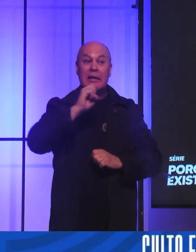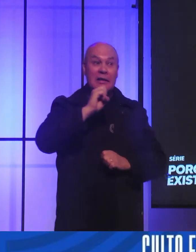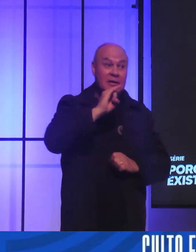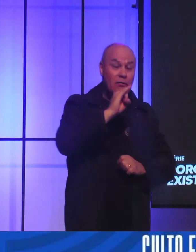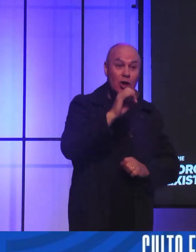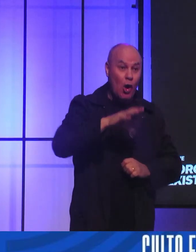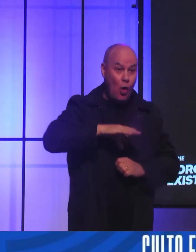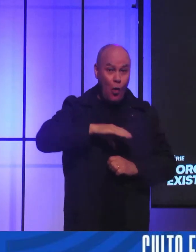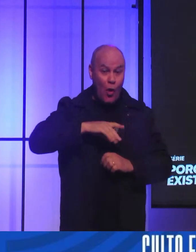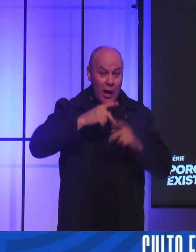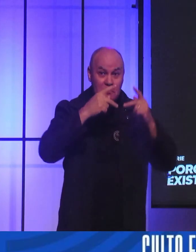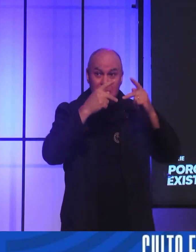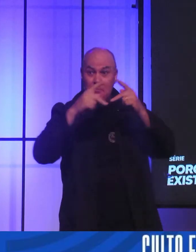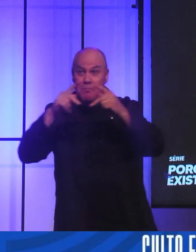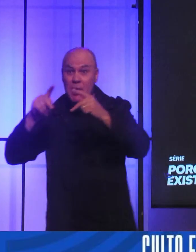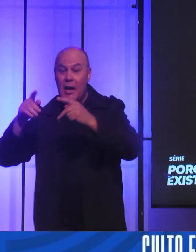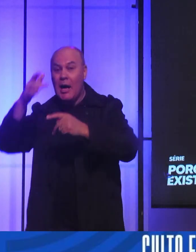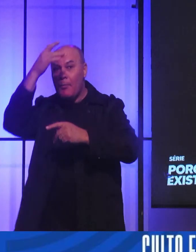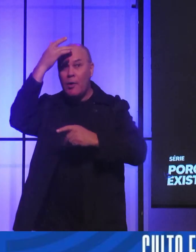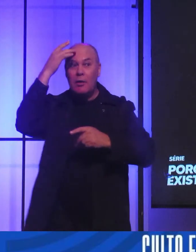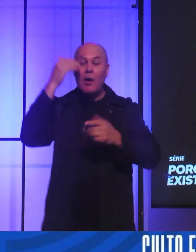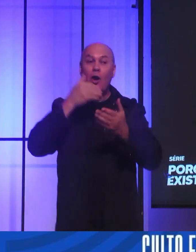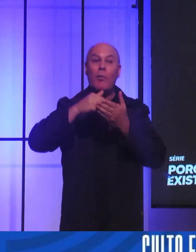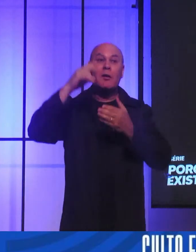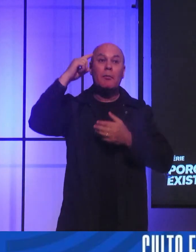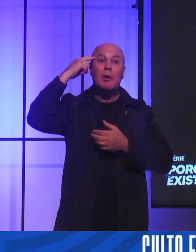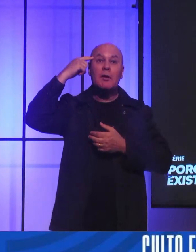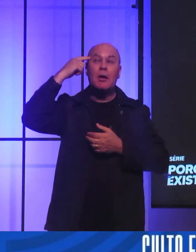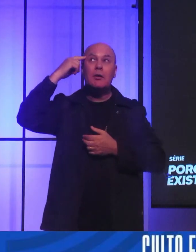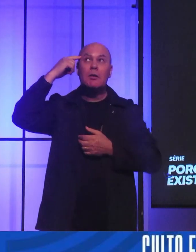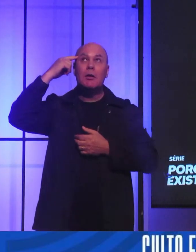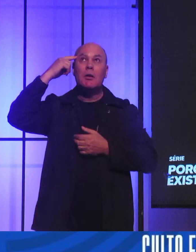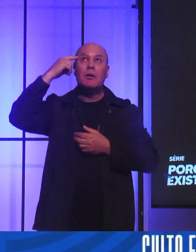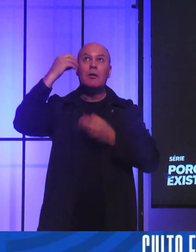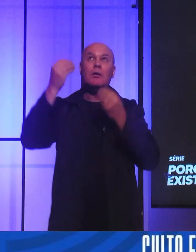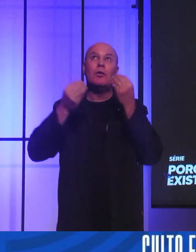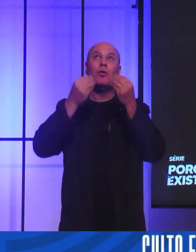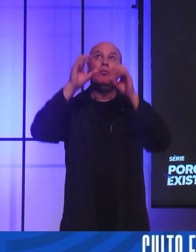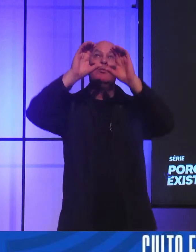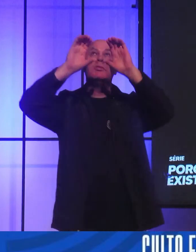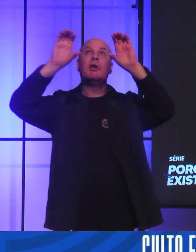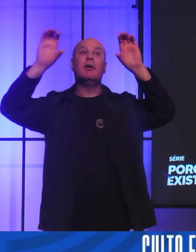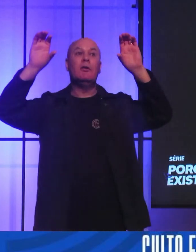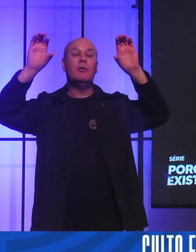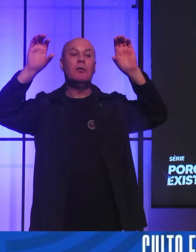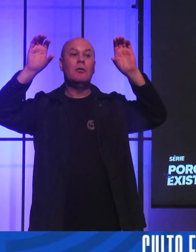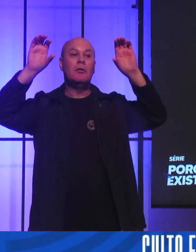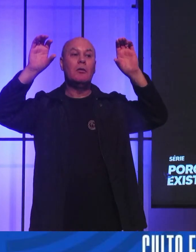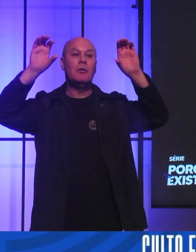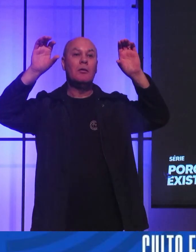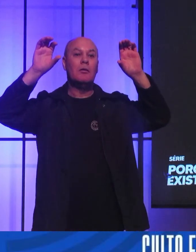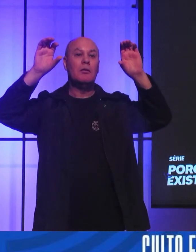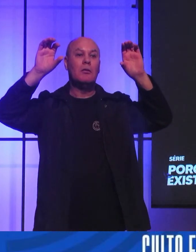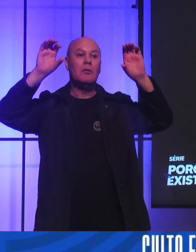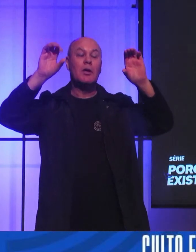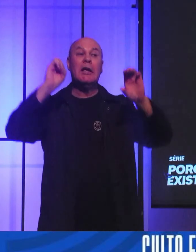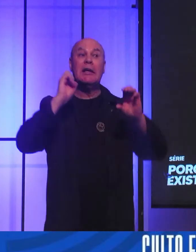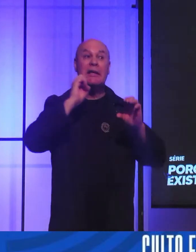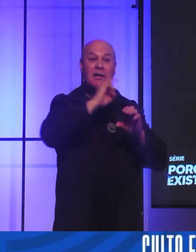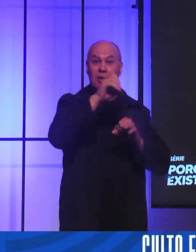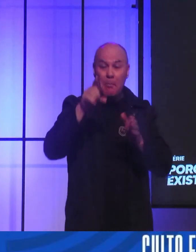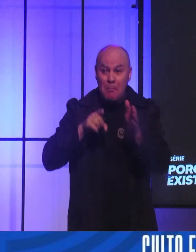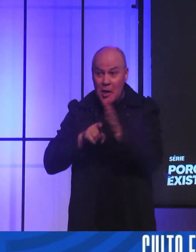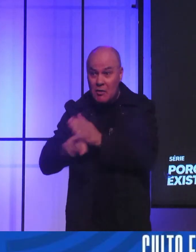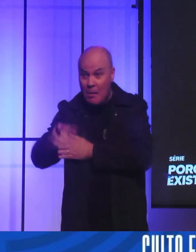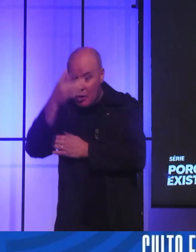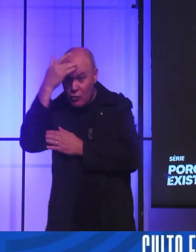Ninguém quer ir para o inferno. Isso é verdade. Eu me lembro que quando eu era jovem,